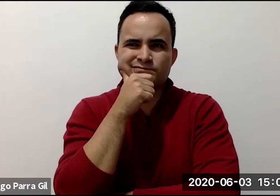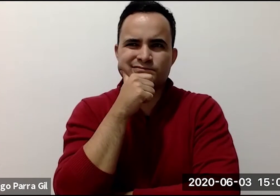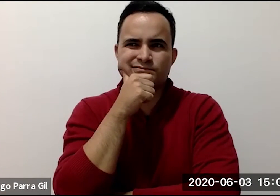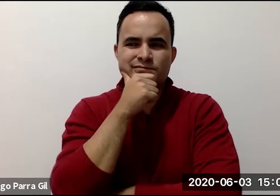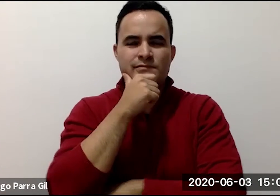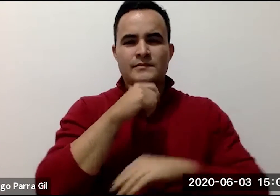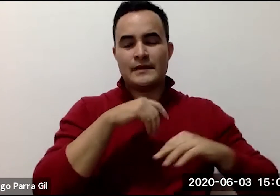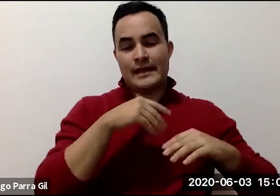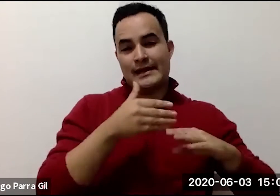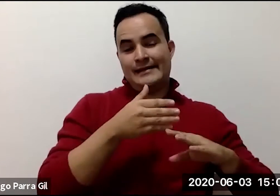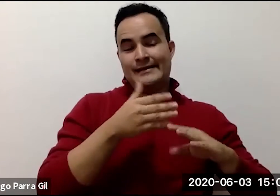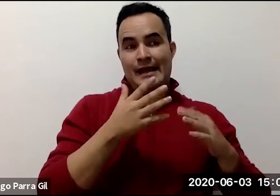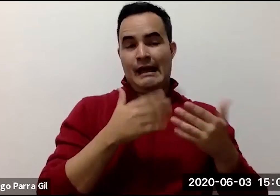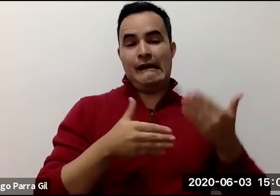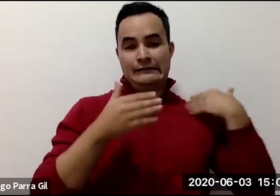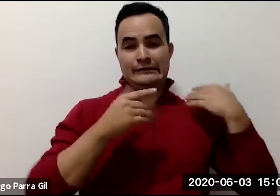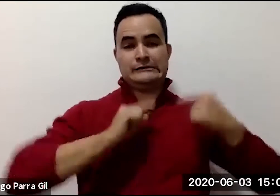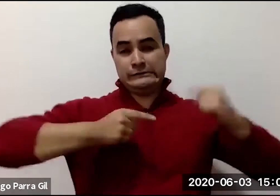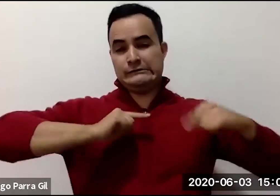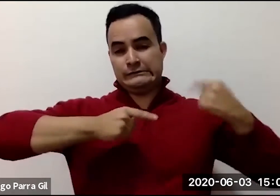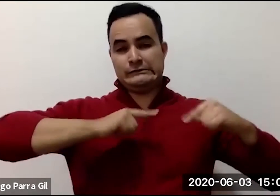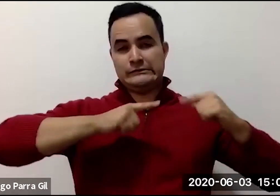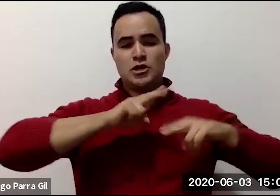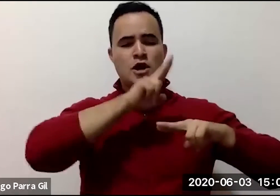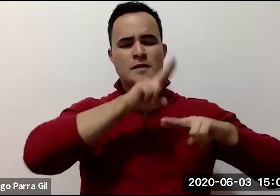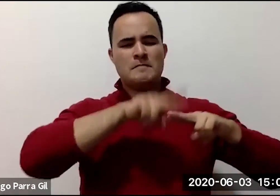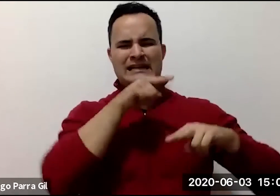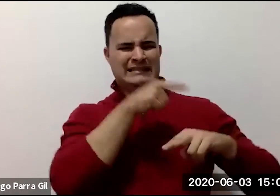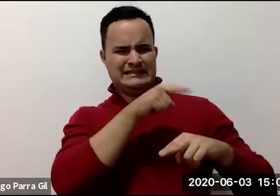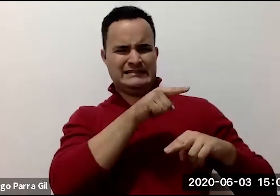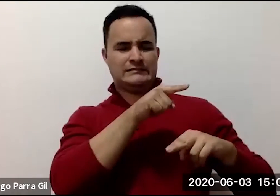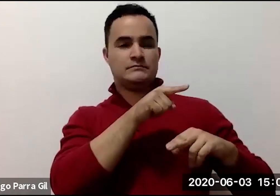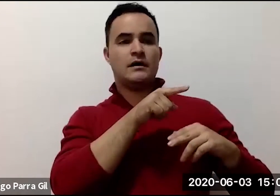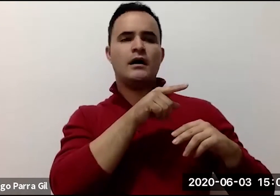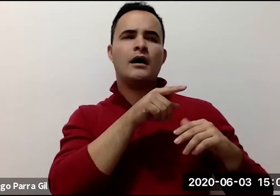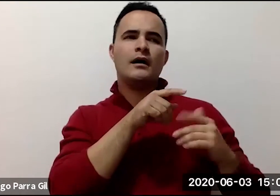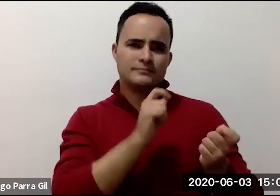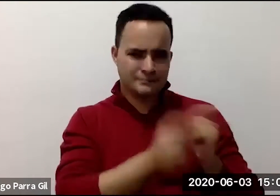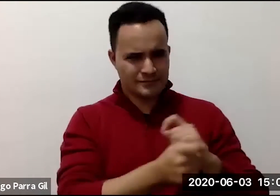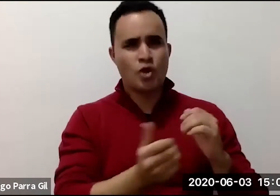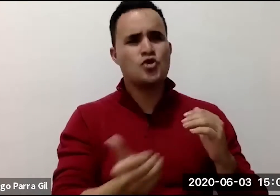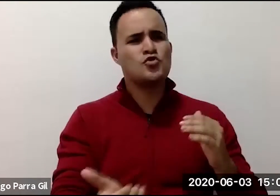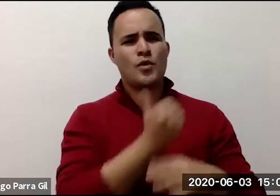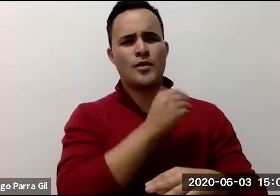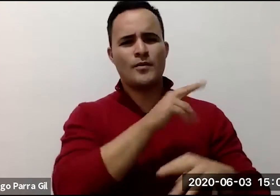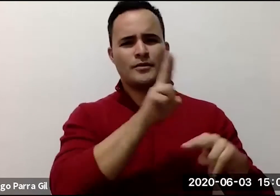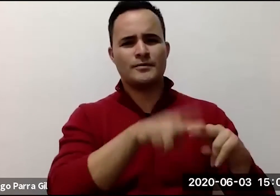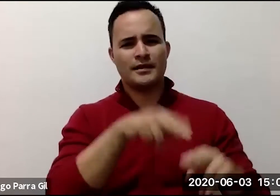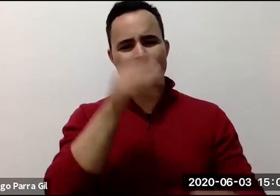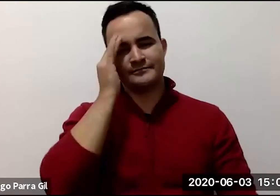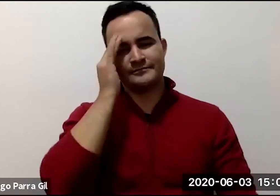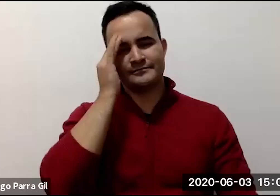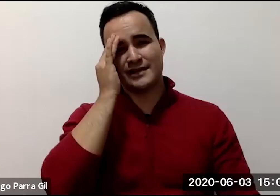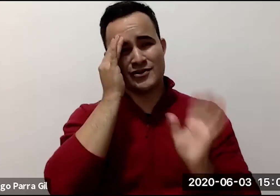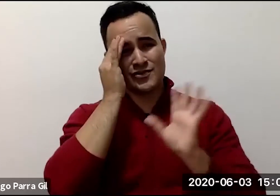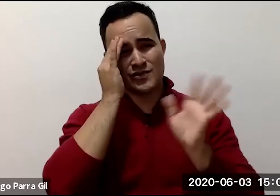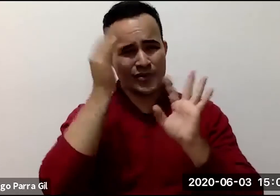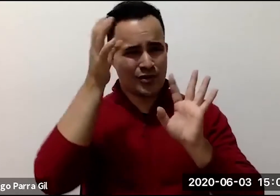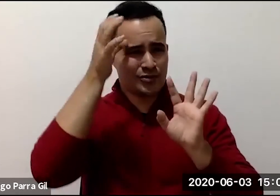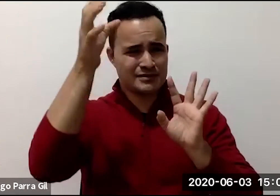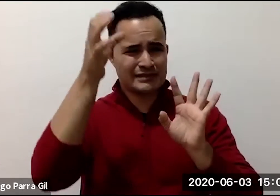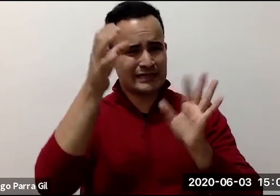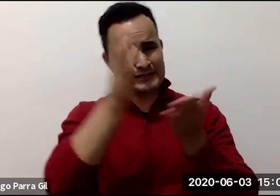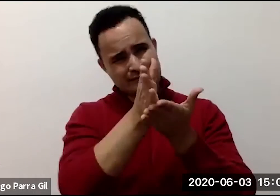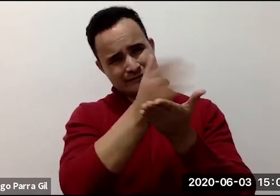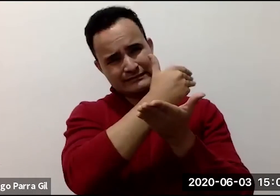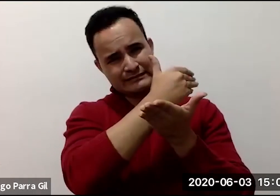palabra, justo cuando lo que queremos es salir permanentemente de esa idea de normalidad. Yo voy a